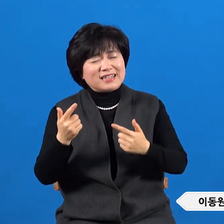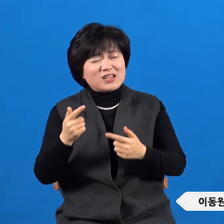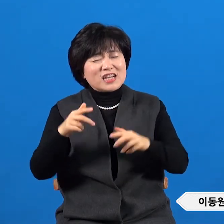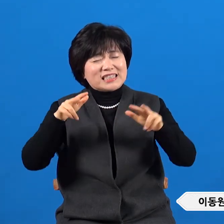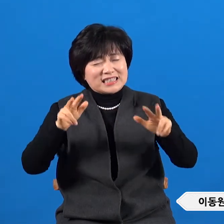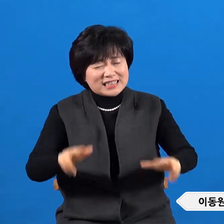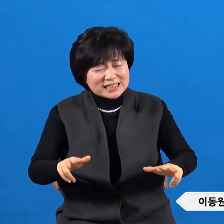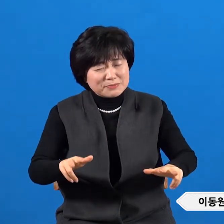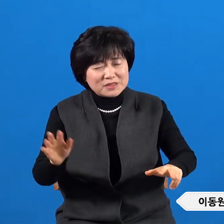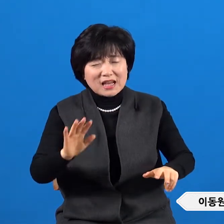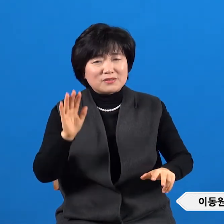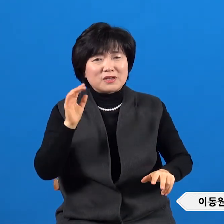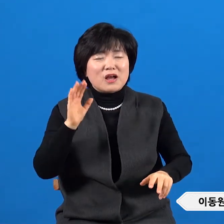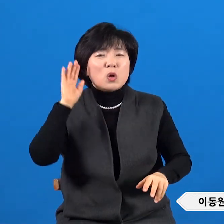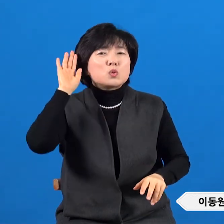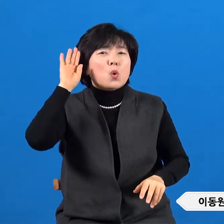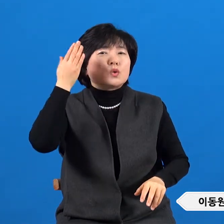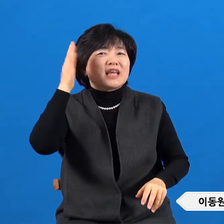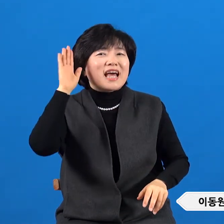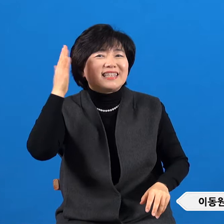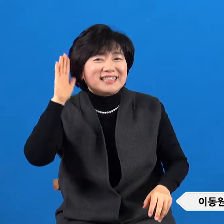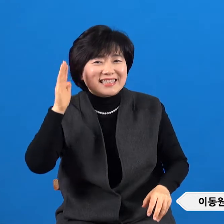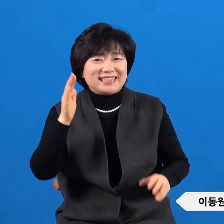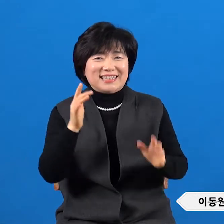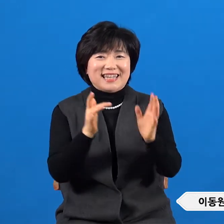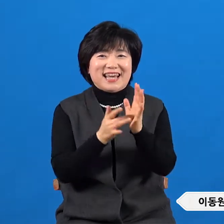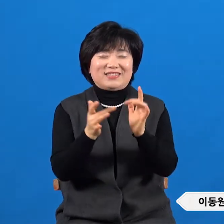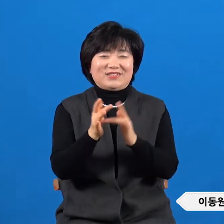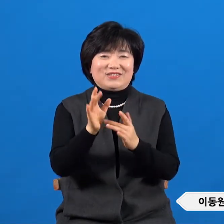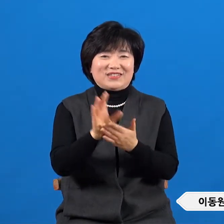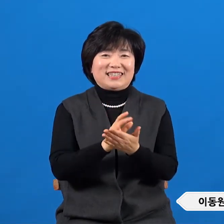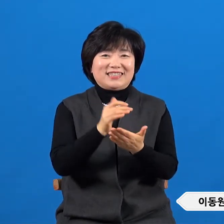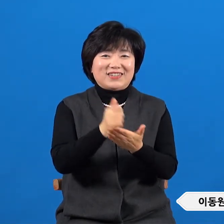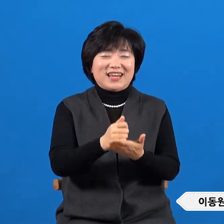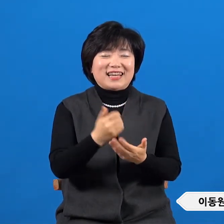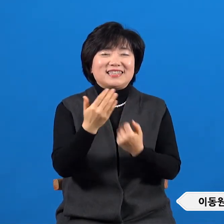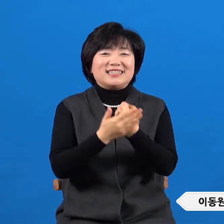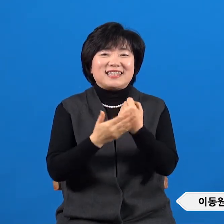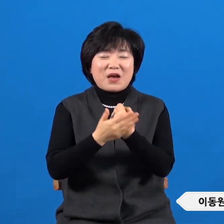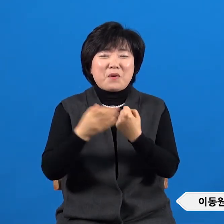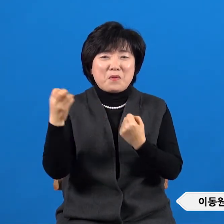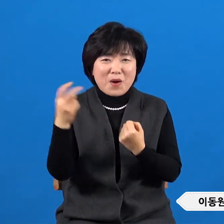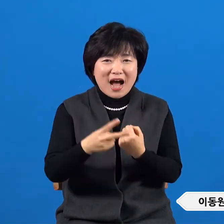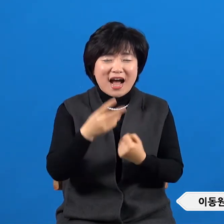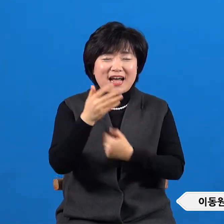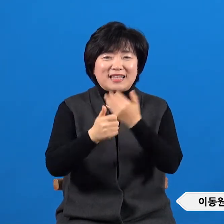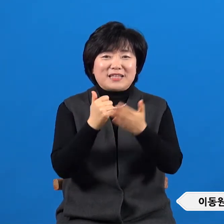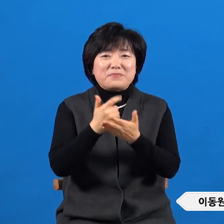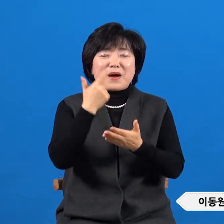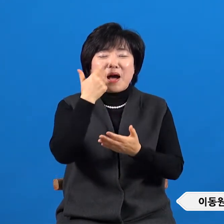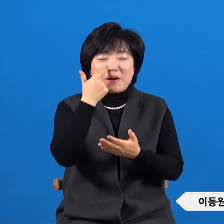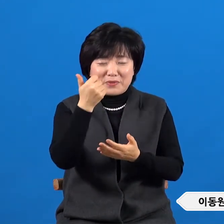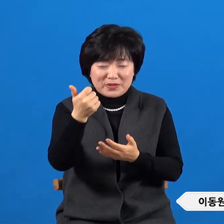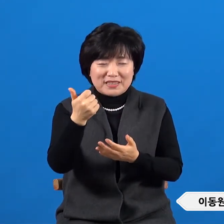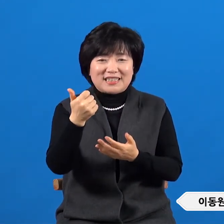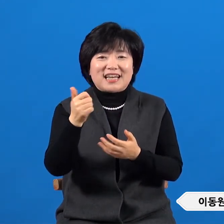그랬더라? 그러다 선교사 입에서 나온 말이 요새는 예수 그리스도의 은혜와